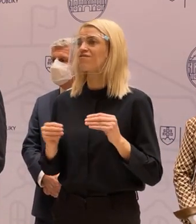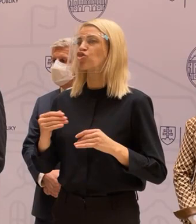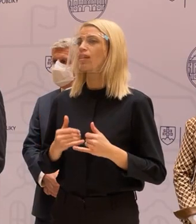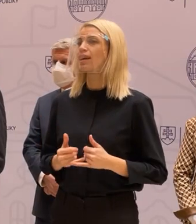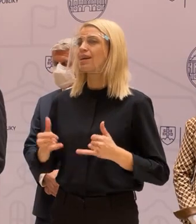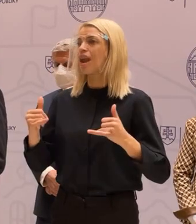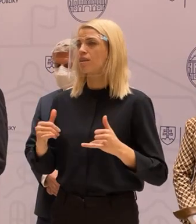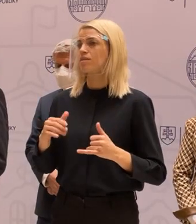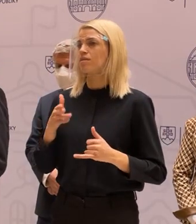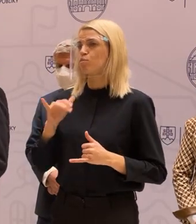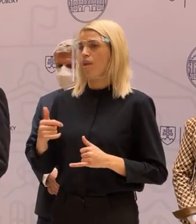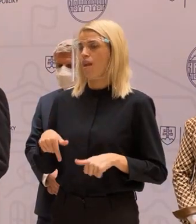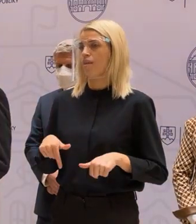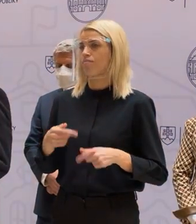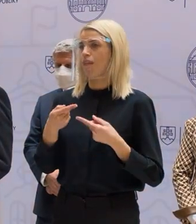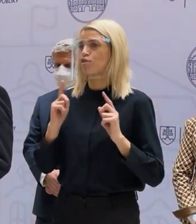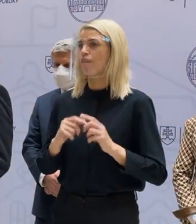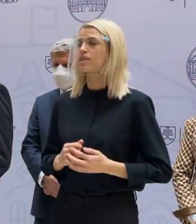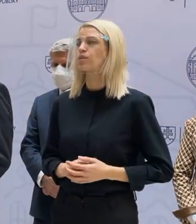rast zaznamenáme aj na Slovensku.